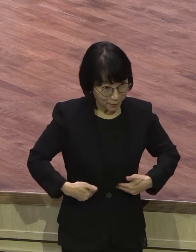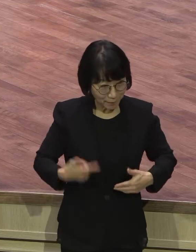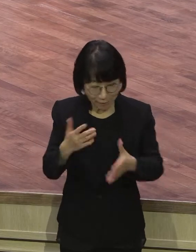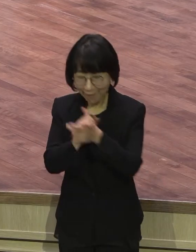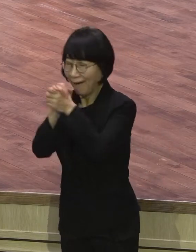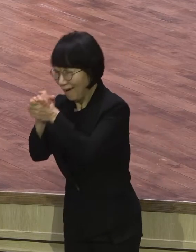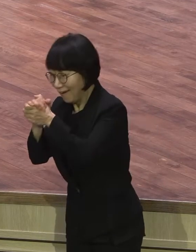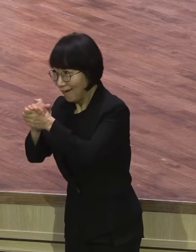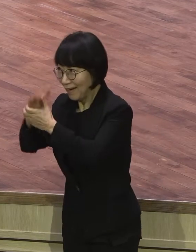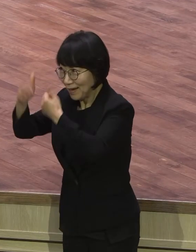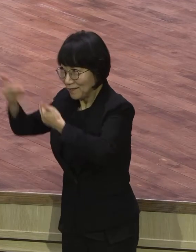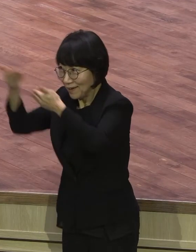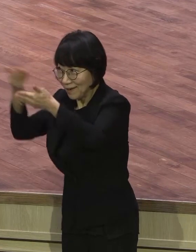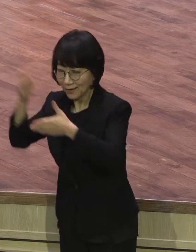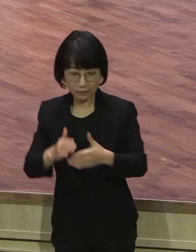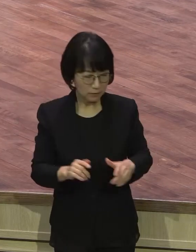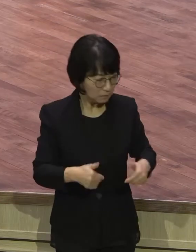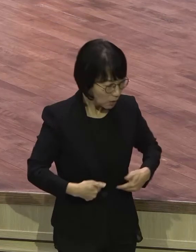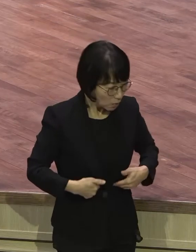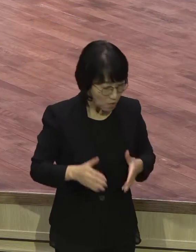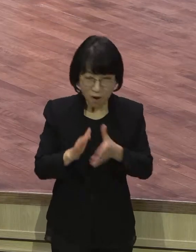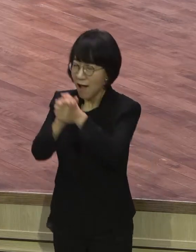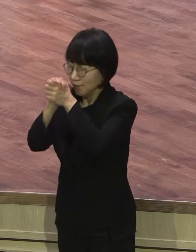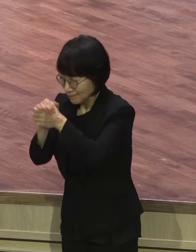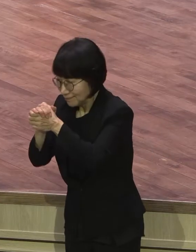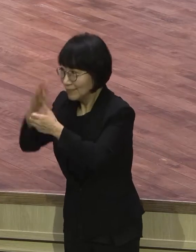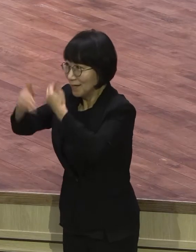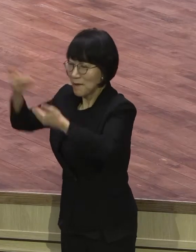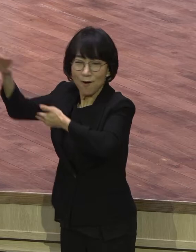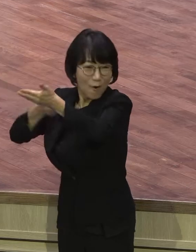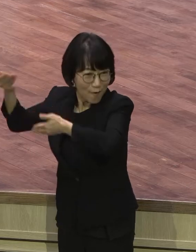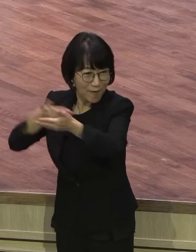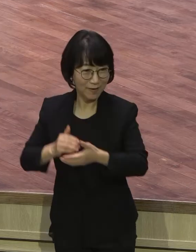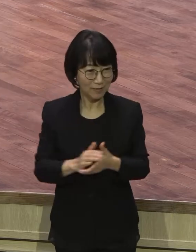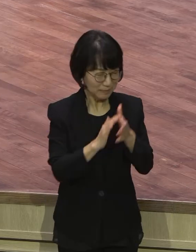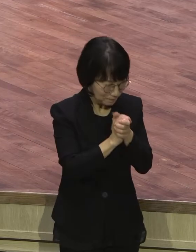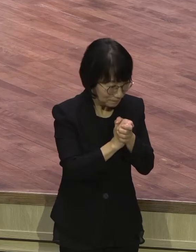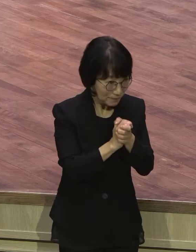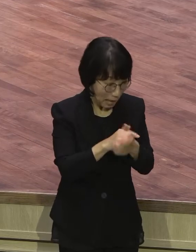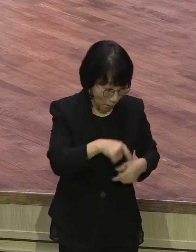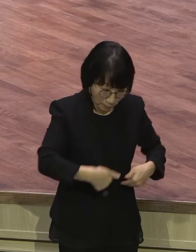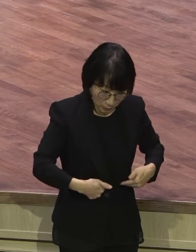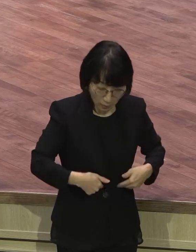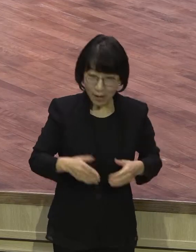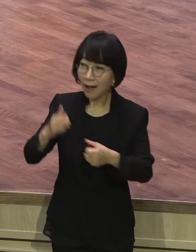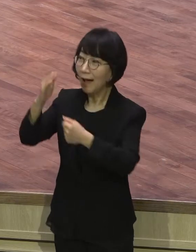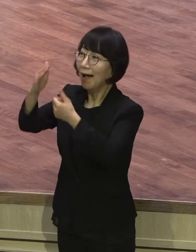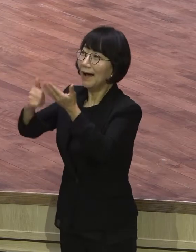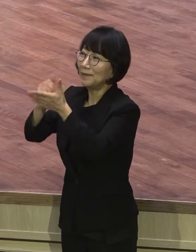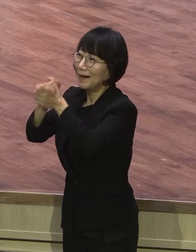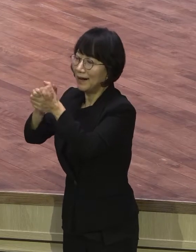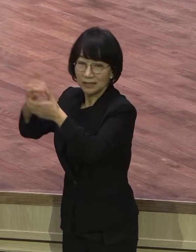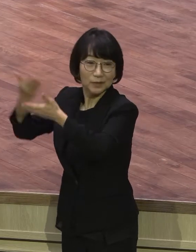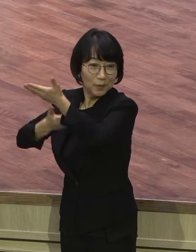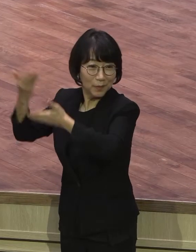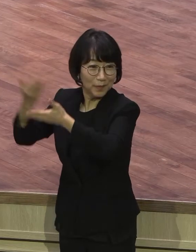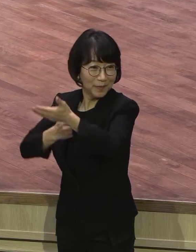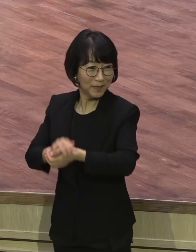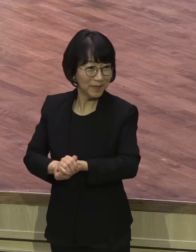교제하라는 얘기예요. 영적 교제하라는 말이 이 속에 들어있는 겁니다. 하나님이 인도 좀 받아라. 네 마음대로 살지